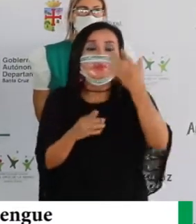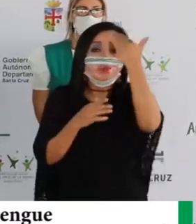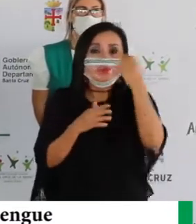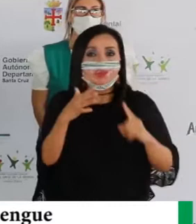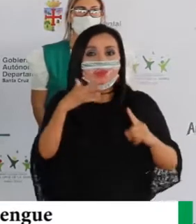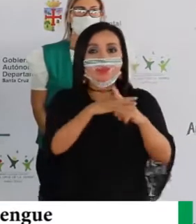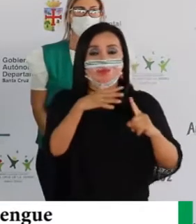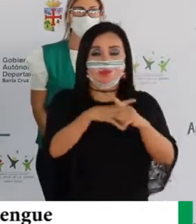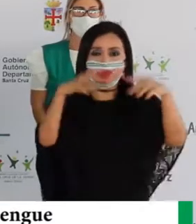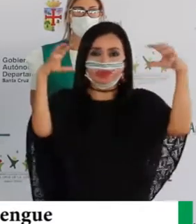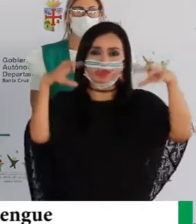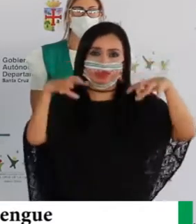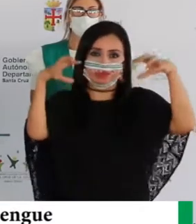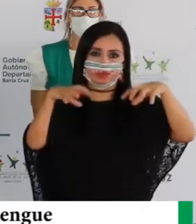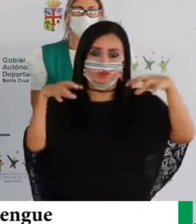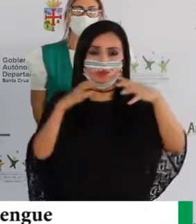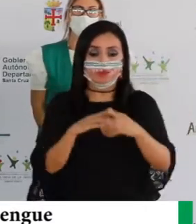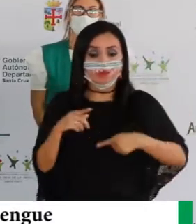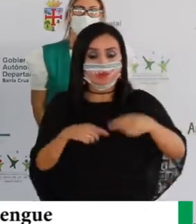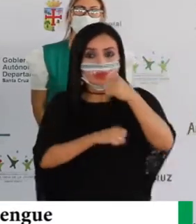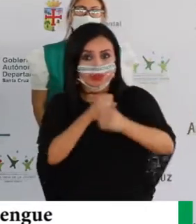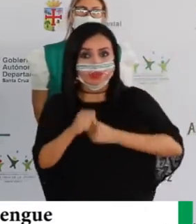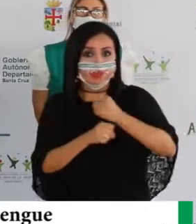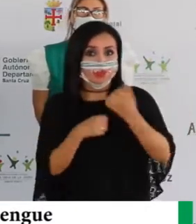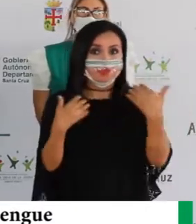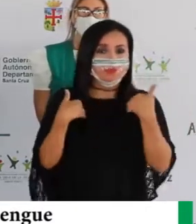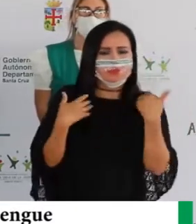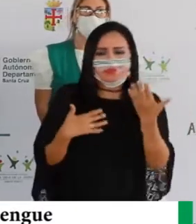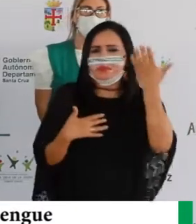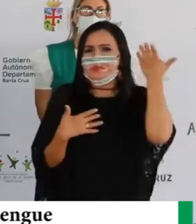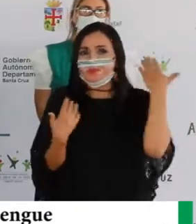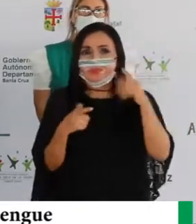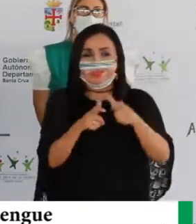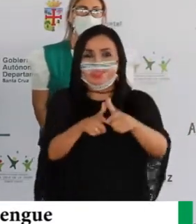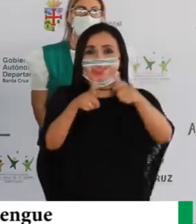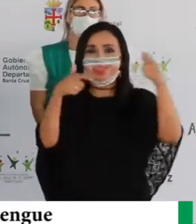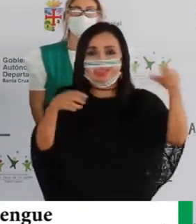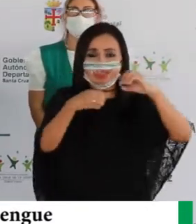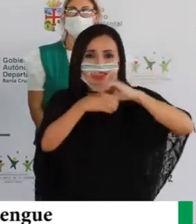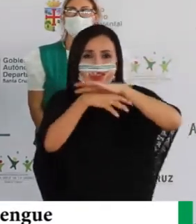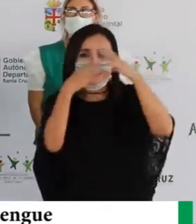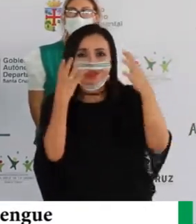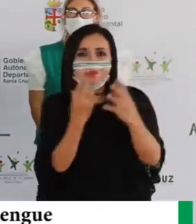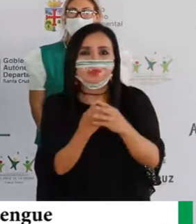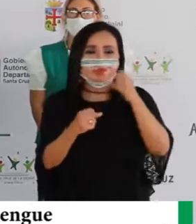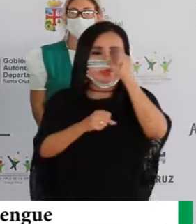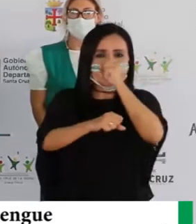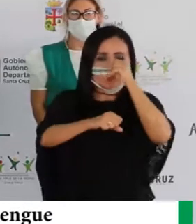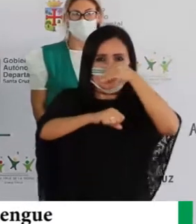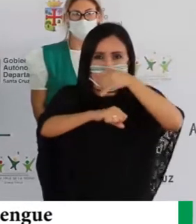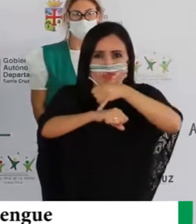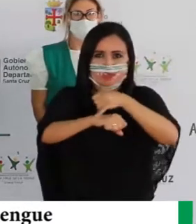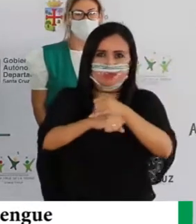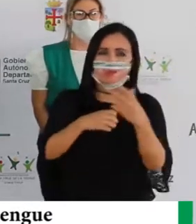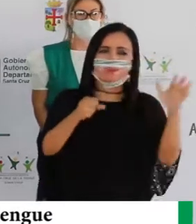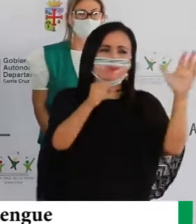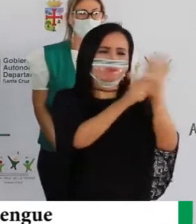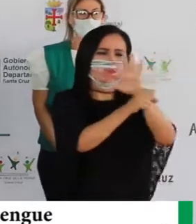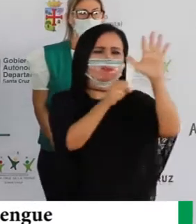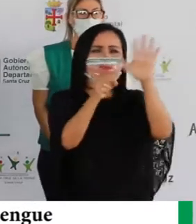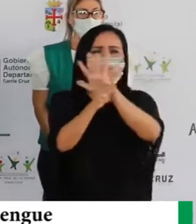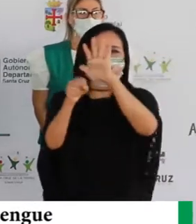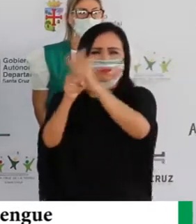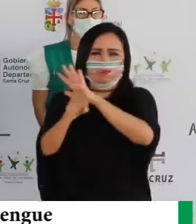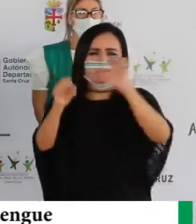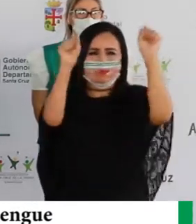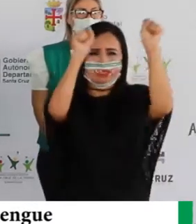lluvias. Este año tuvimos una gran epidemia de dengue que nos saturó, nos colapsó los sistemas de salud